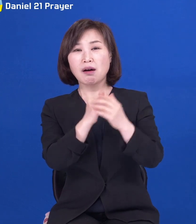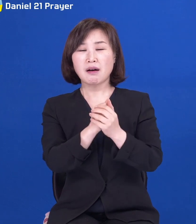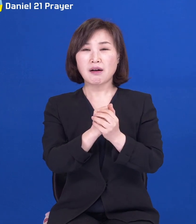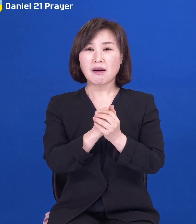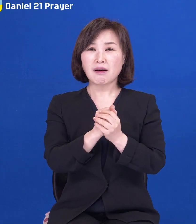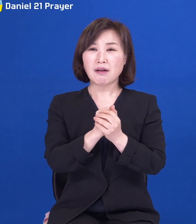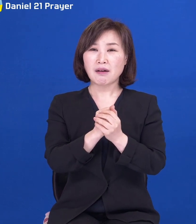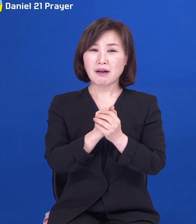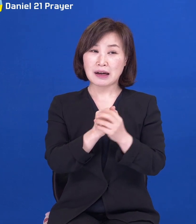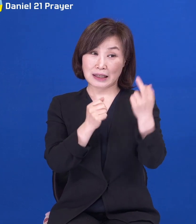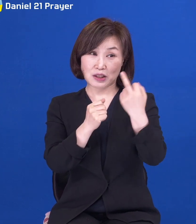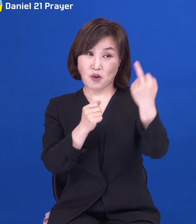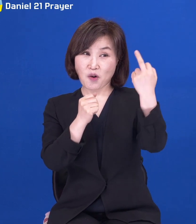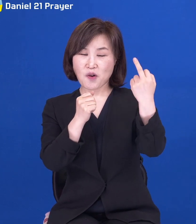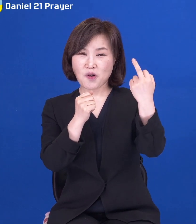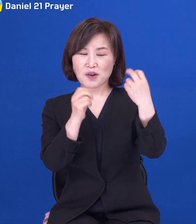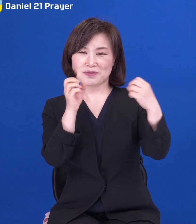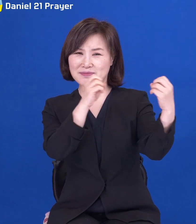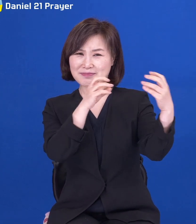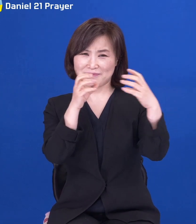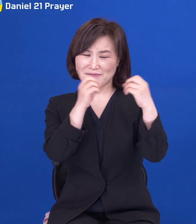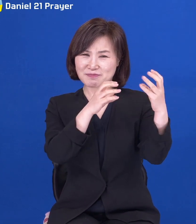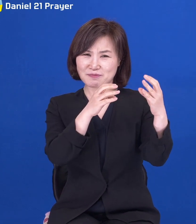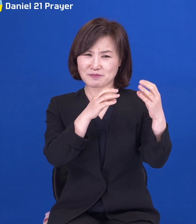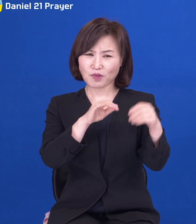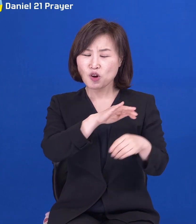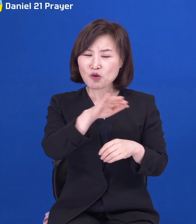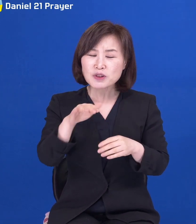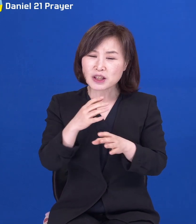나눴어요. 우리는 언젠가는 만나게 될 것이다.